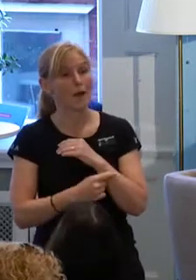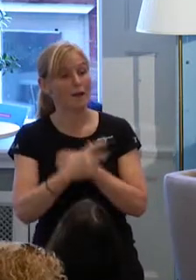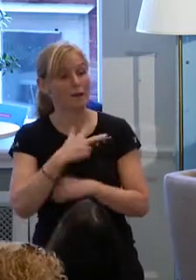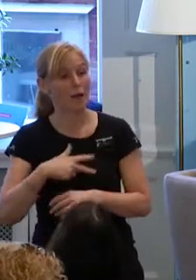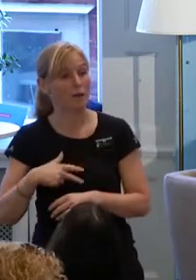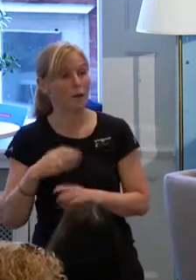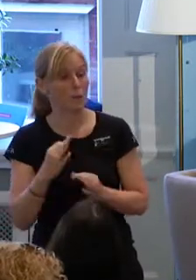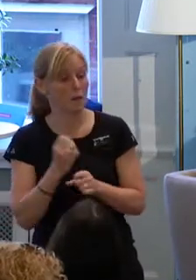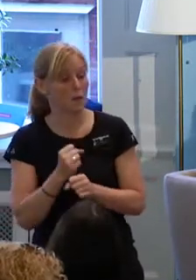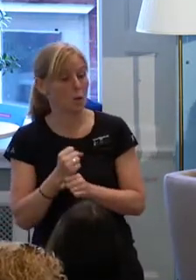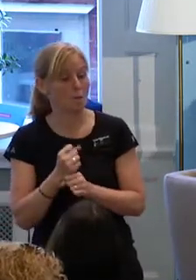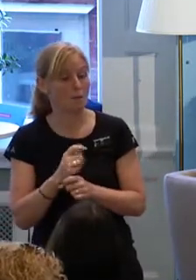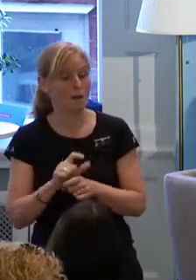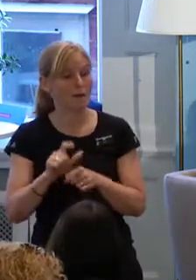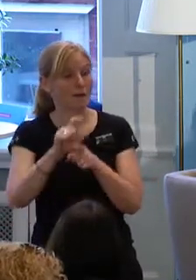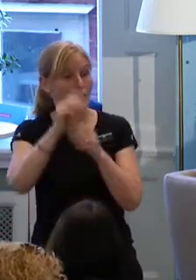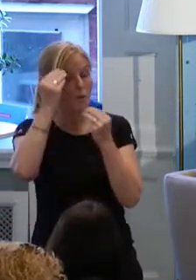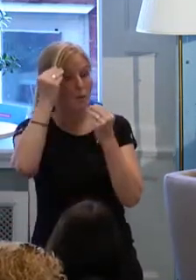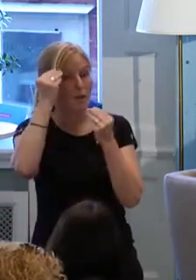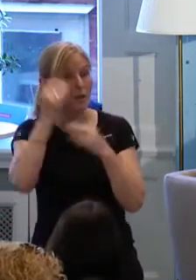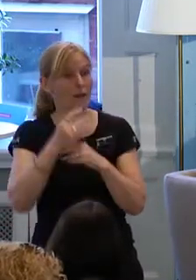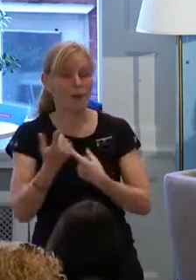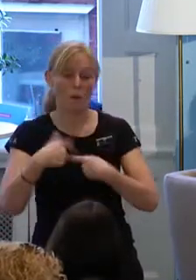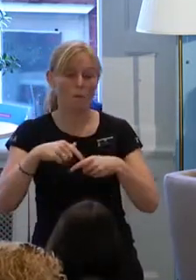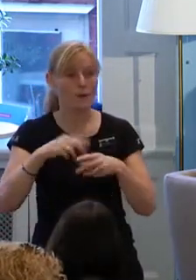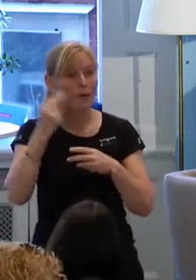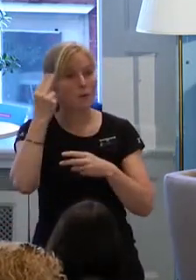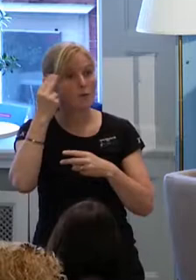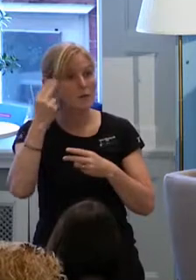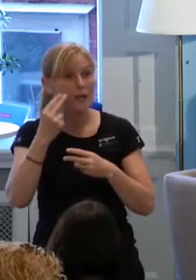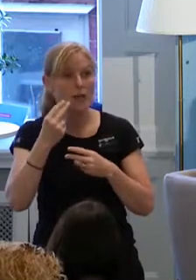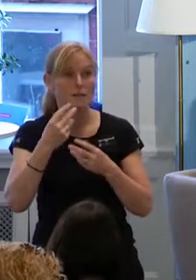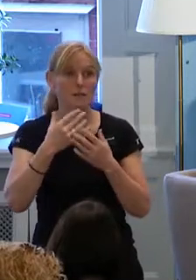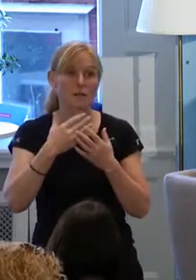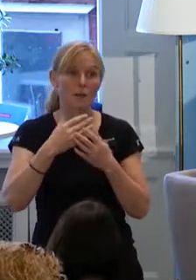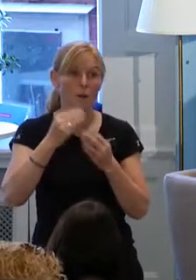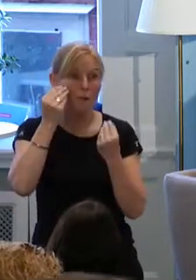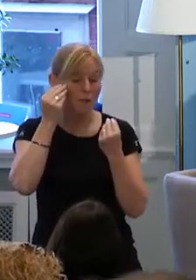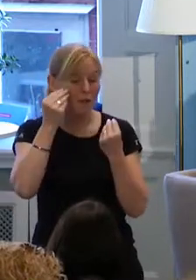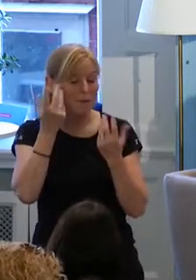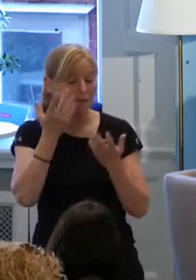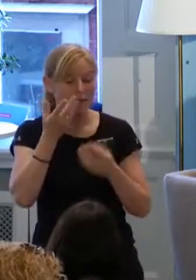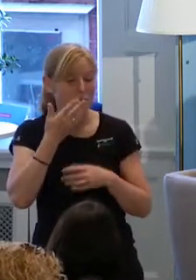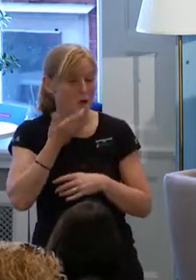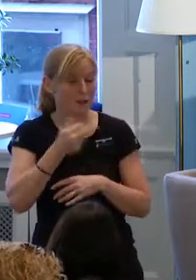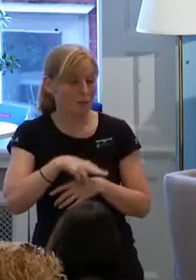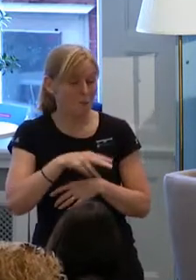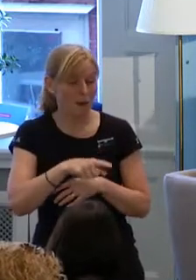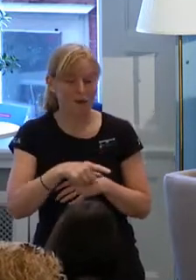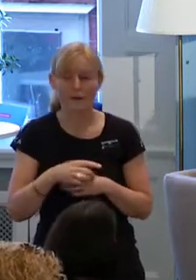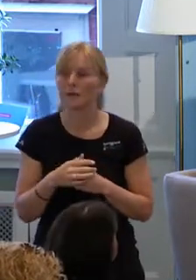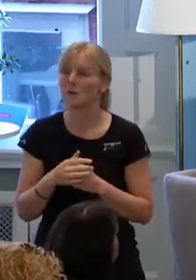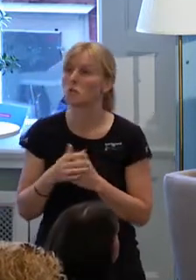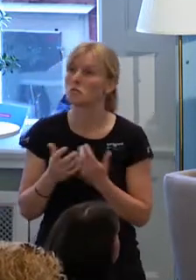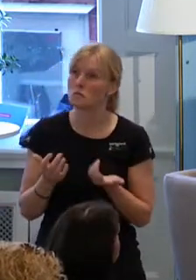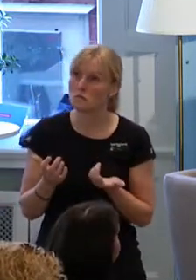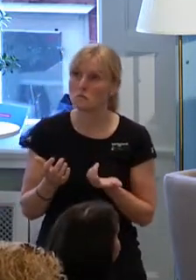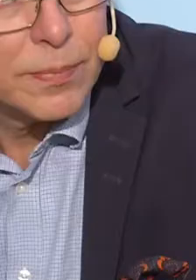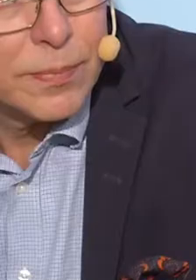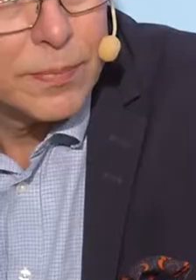jobbar med vidareutbildning när det är kopplat till universitetsutbildningar som på, finns det några exempel? Alltså,